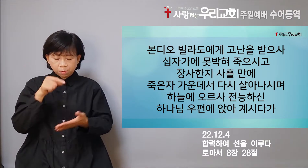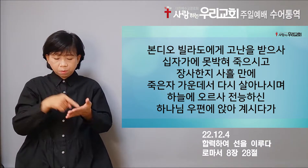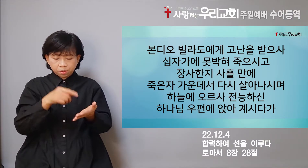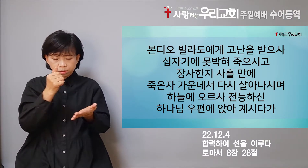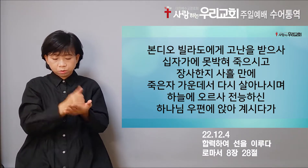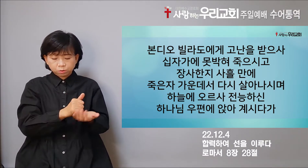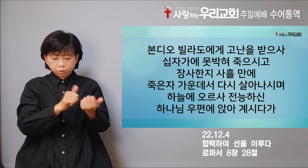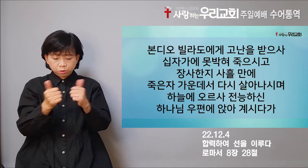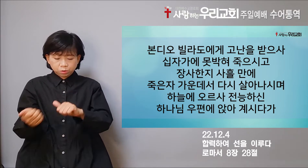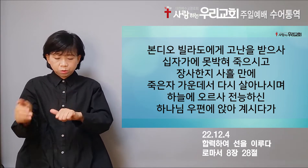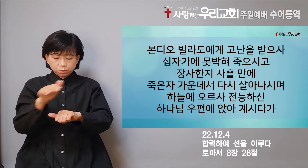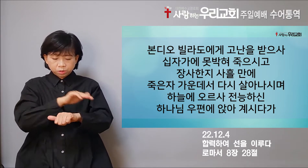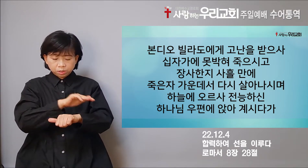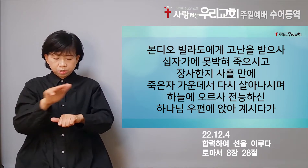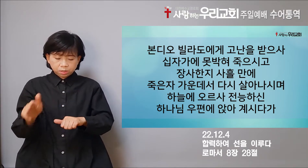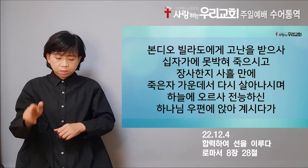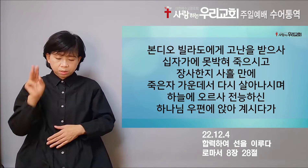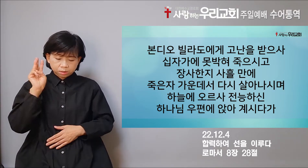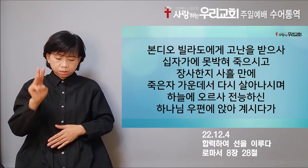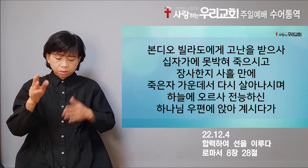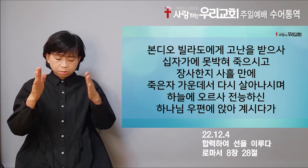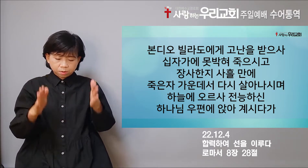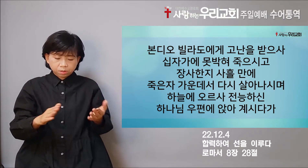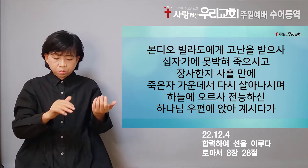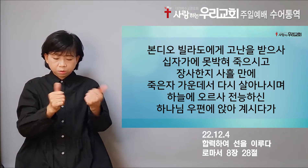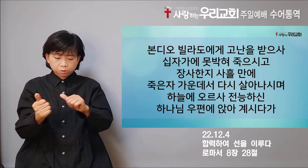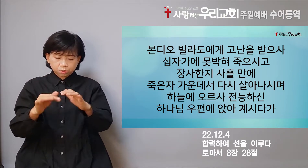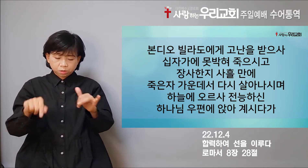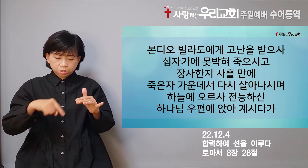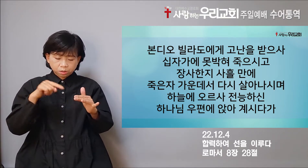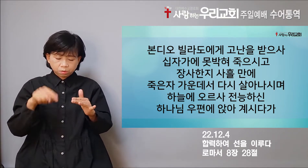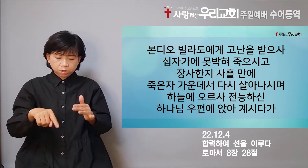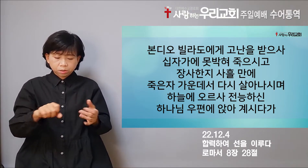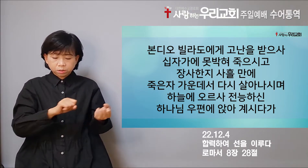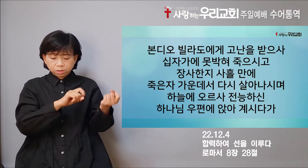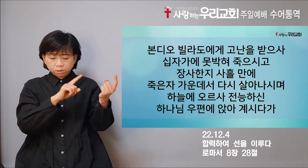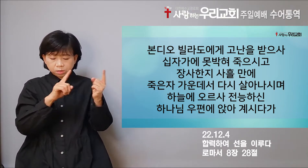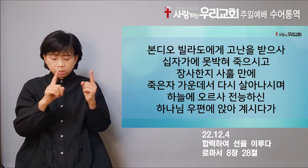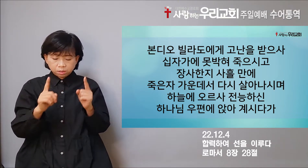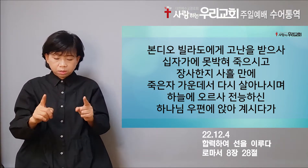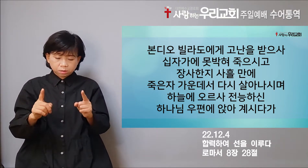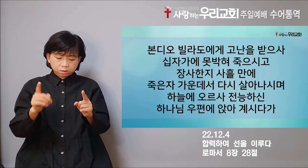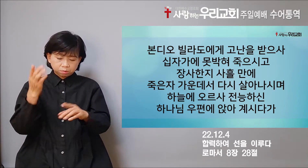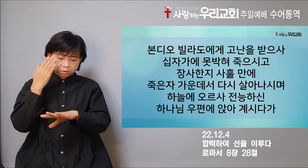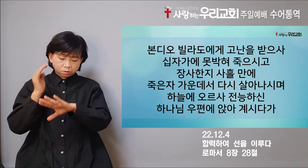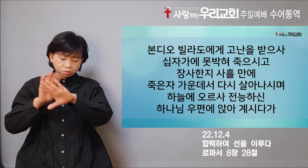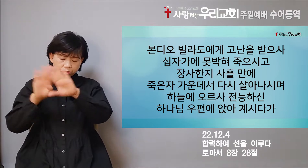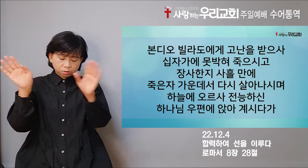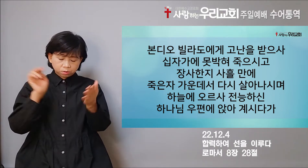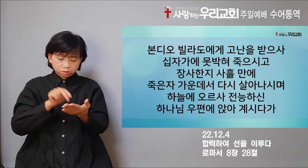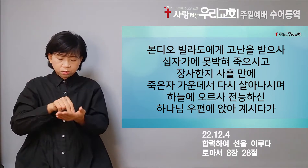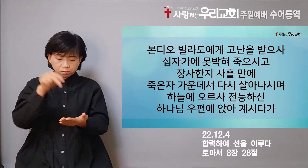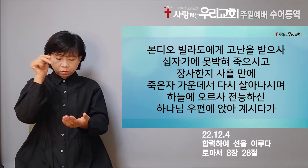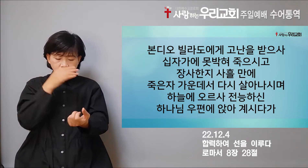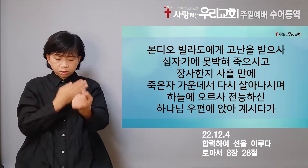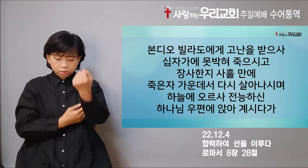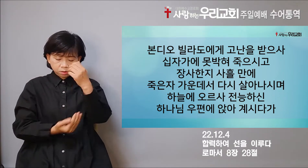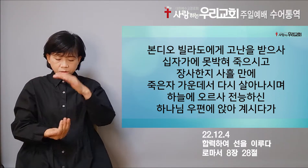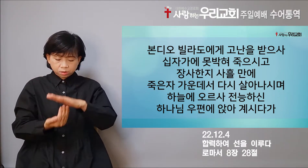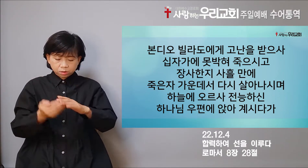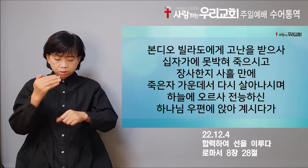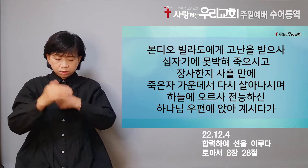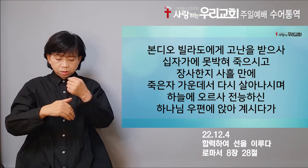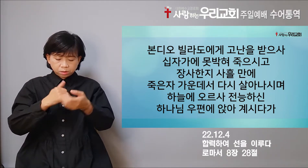못 박혀 죽으시고 장사한 지 사흘 만에 죽은 자 가운데서 다시 살아나시며 하늘에